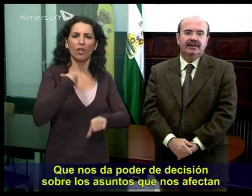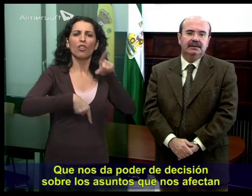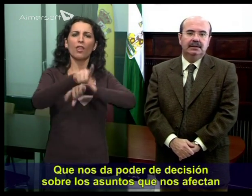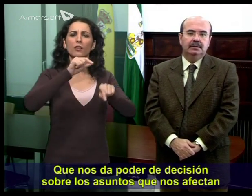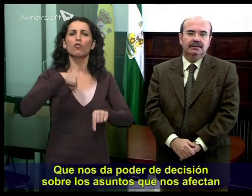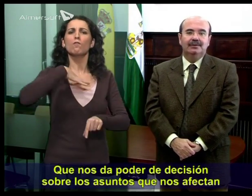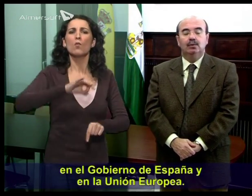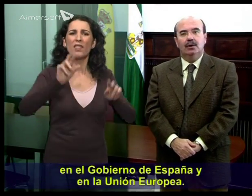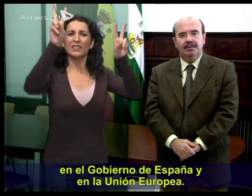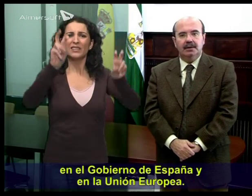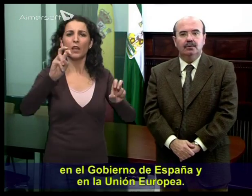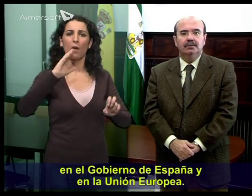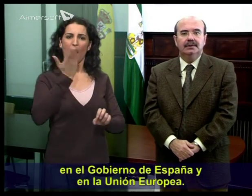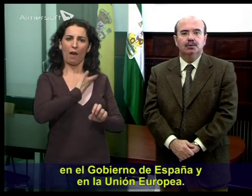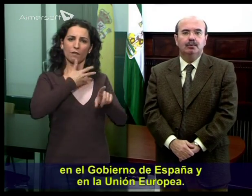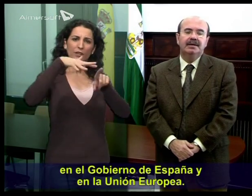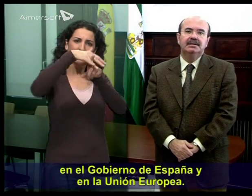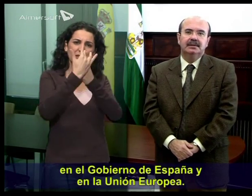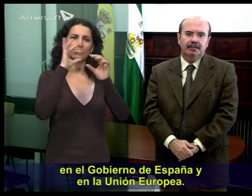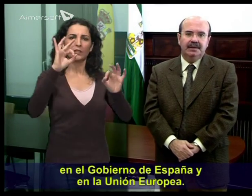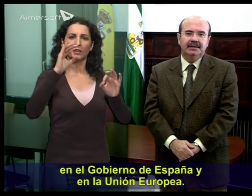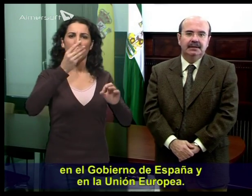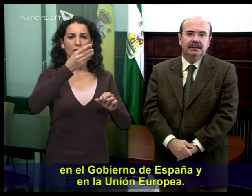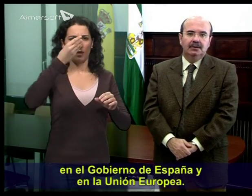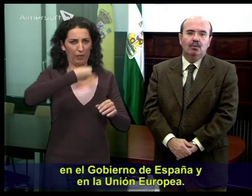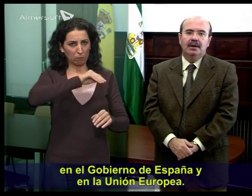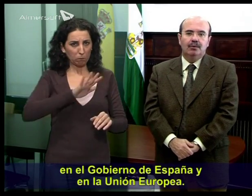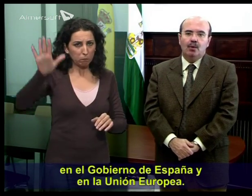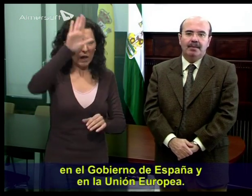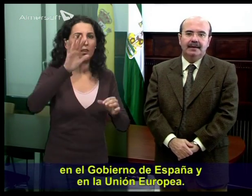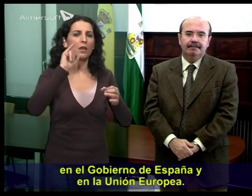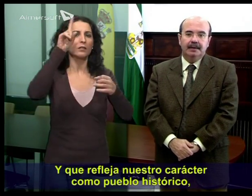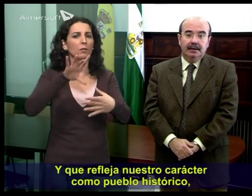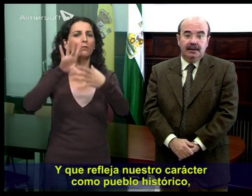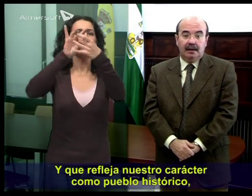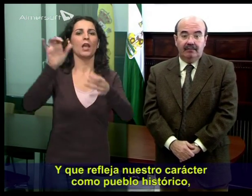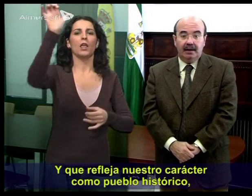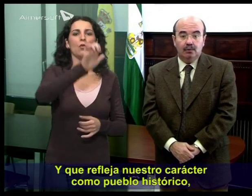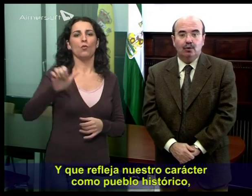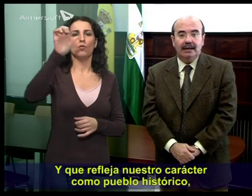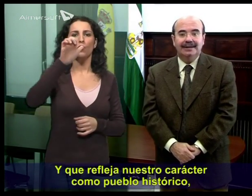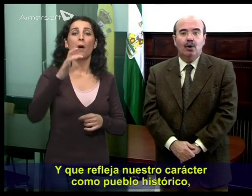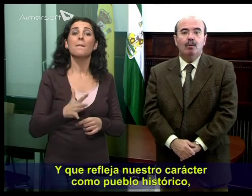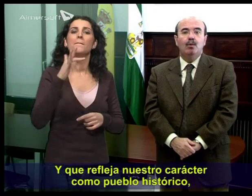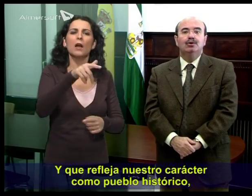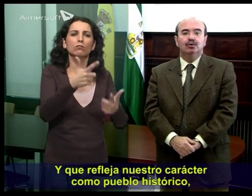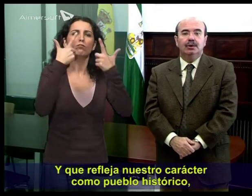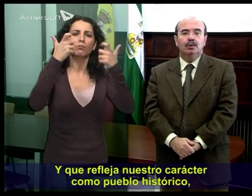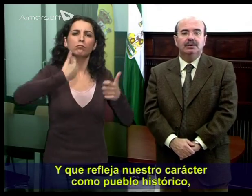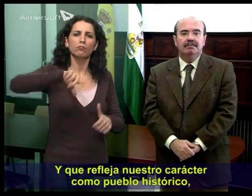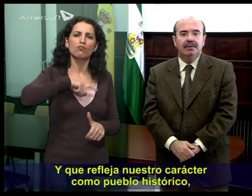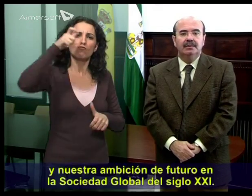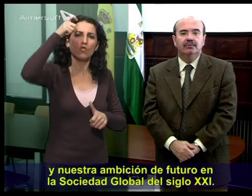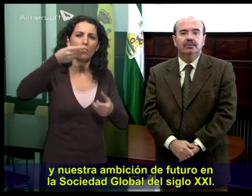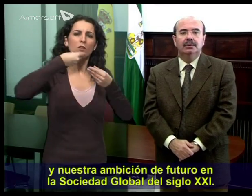asuntos que nos afectan tanto en el gobierno de nuestro país, de España, como en la Unión Europea, y que refleja nuestro carácter como pueblo